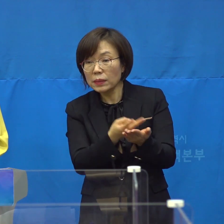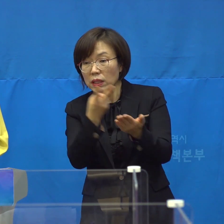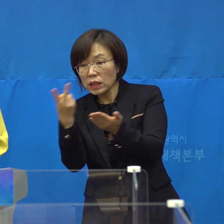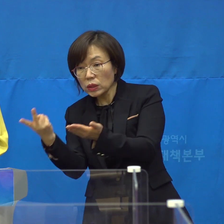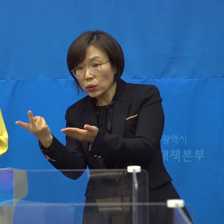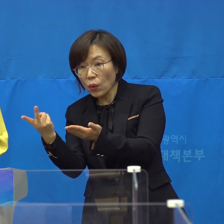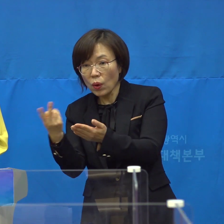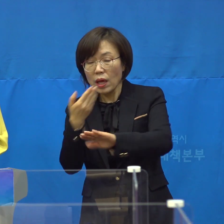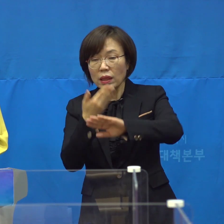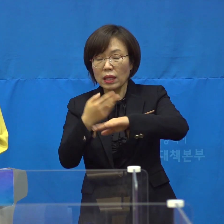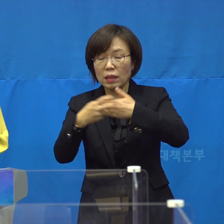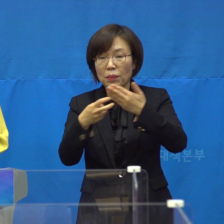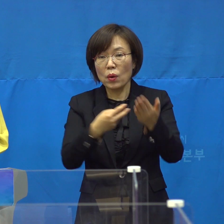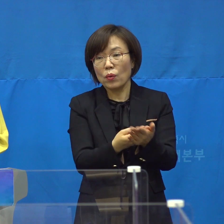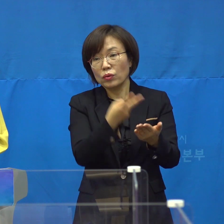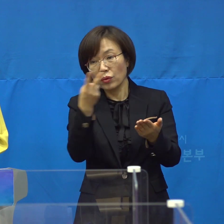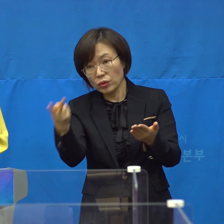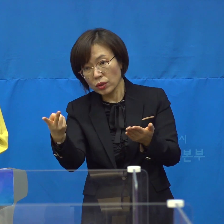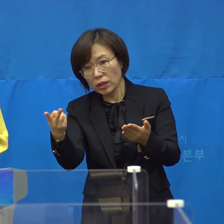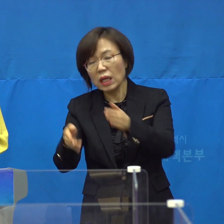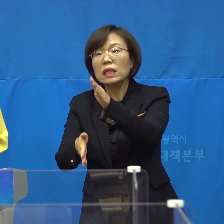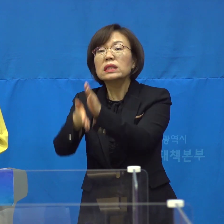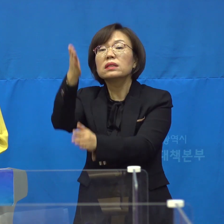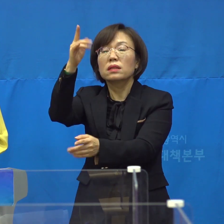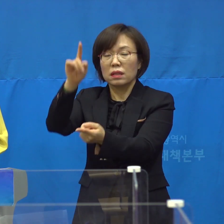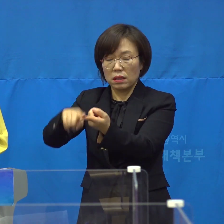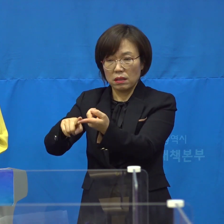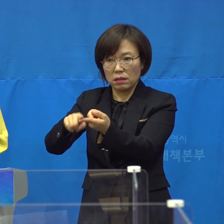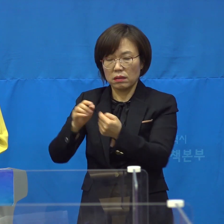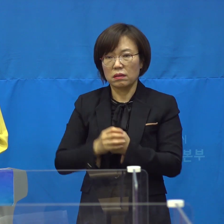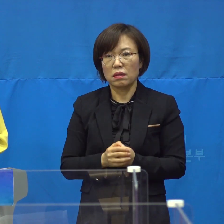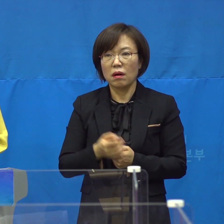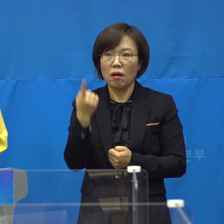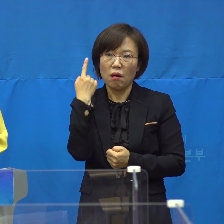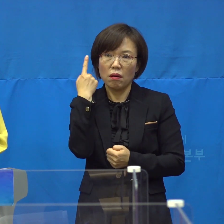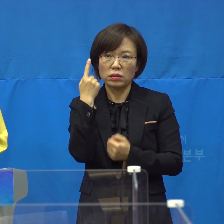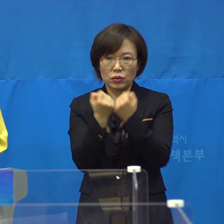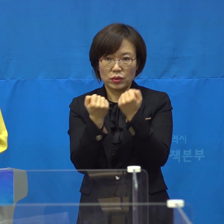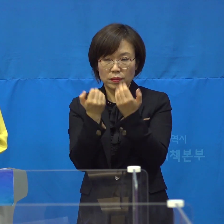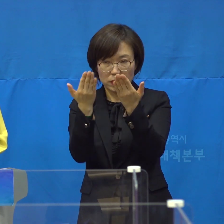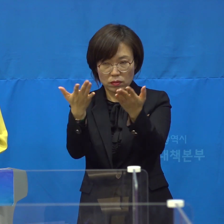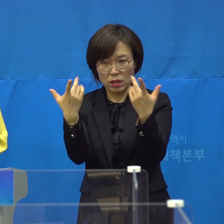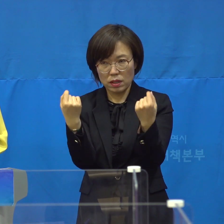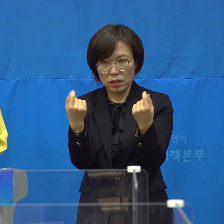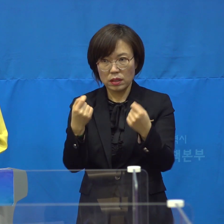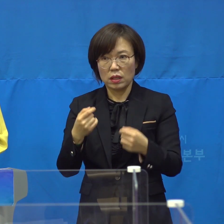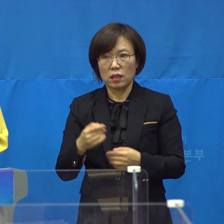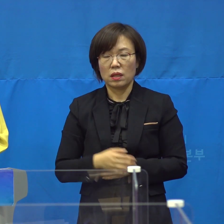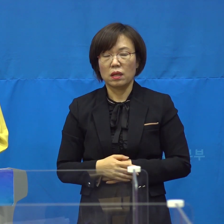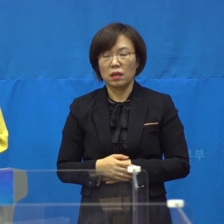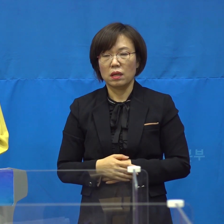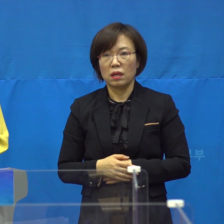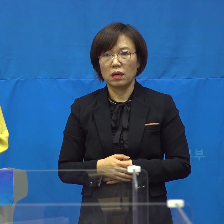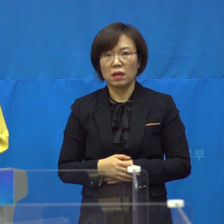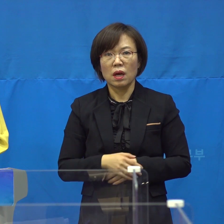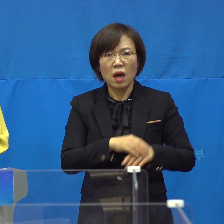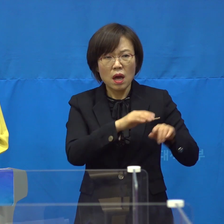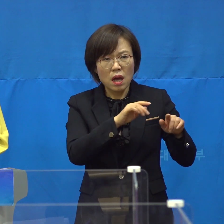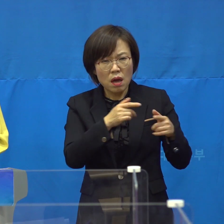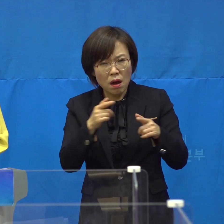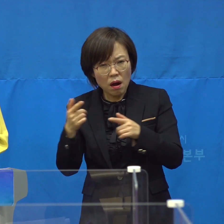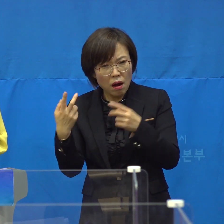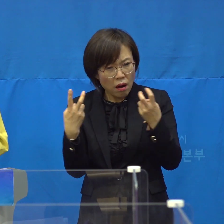이송할 전원을 시켜야 될 이제 시설에 대해서는 어제도 말씀을 드렸듯이 저희들이